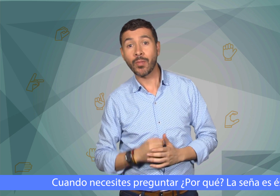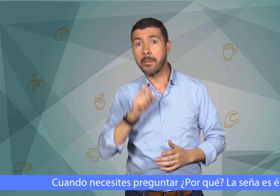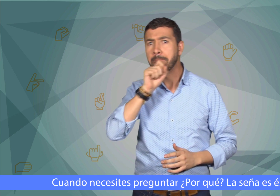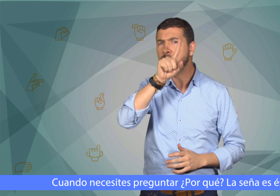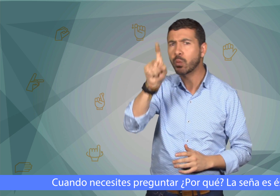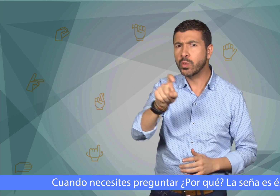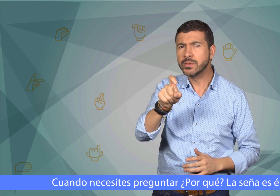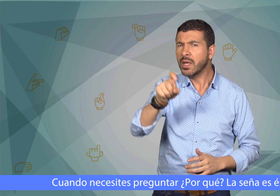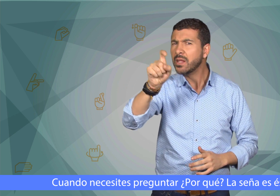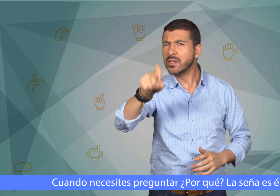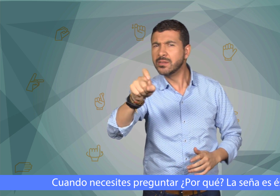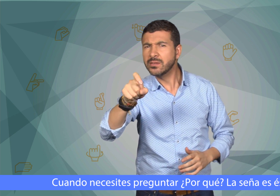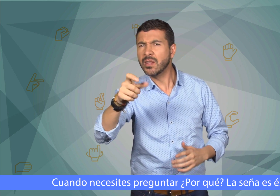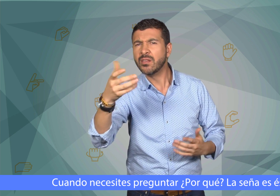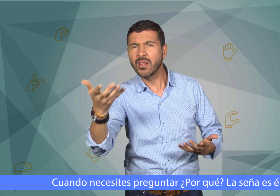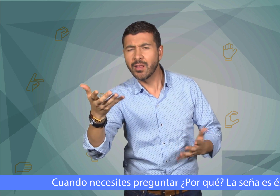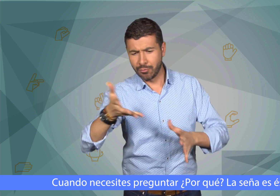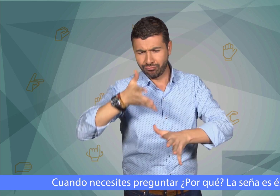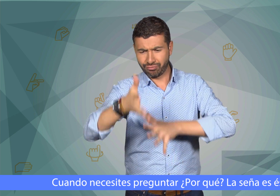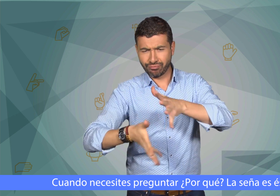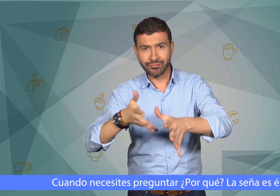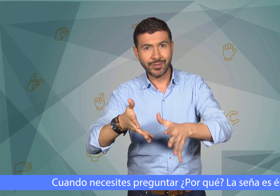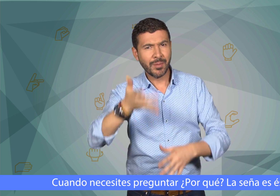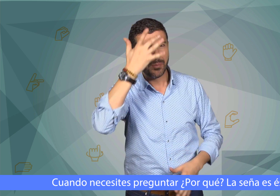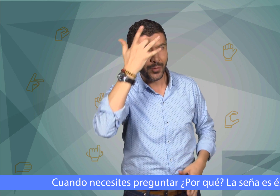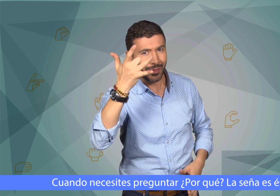preguntar, ¿por qué? La seña es esta.